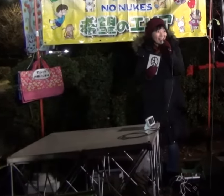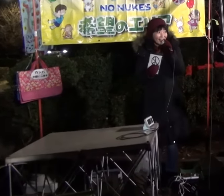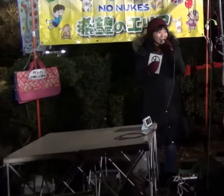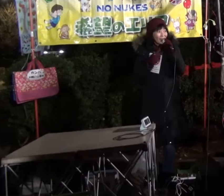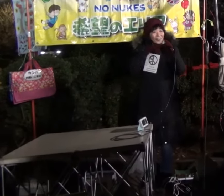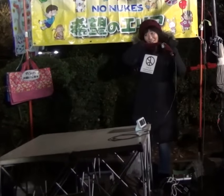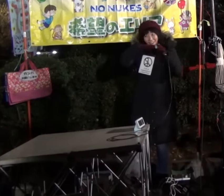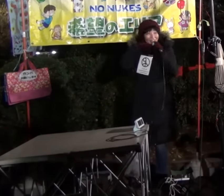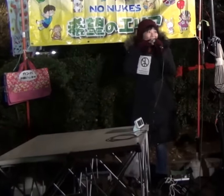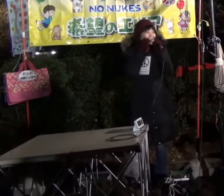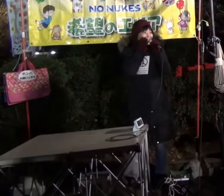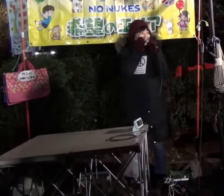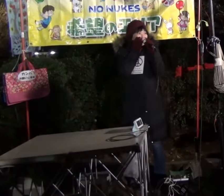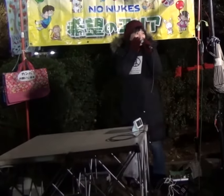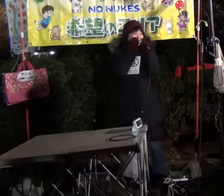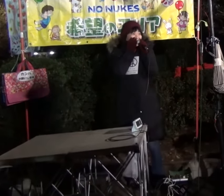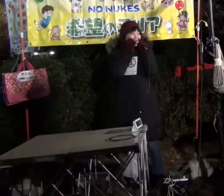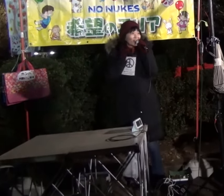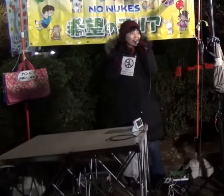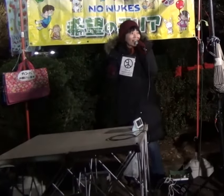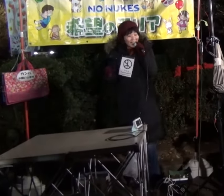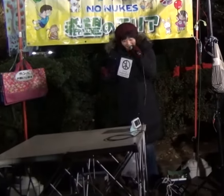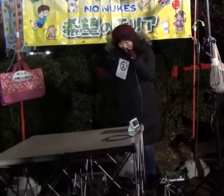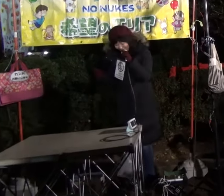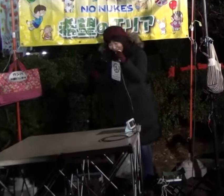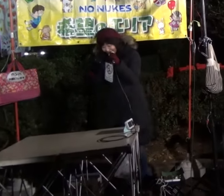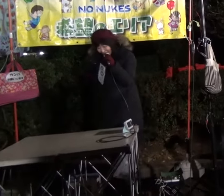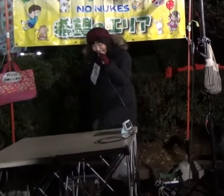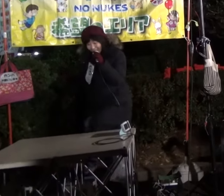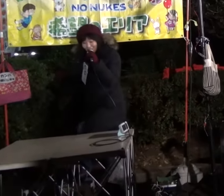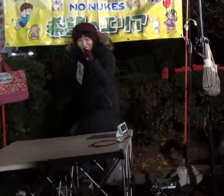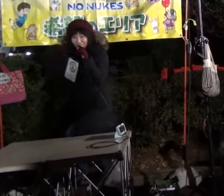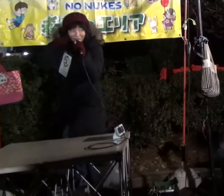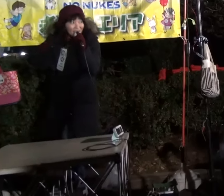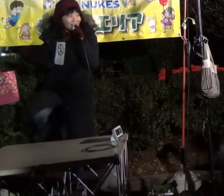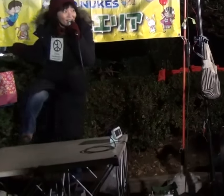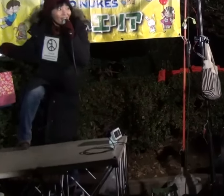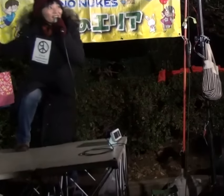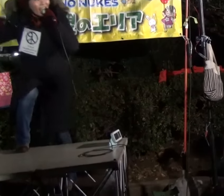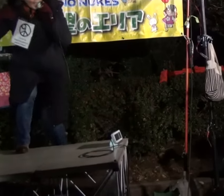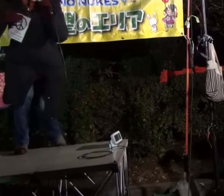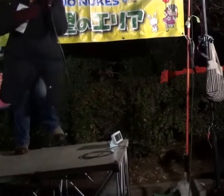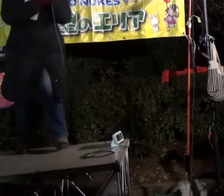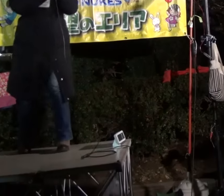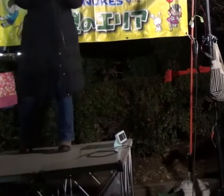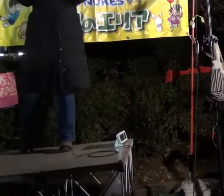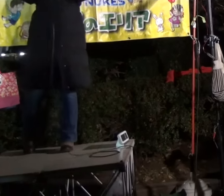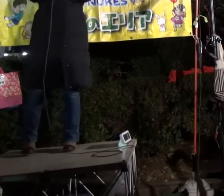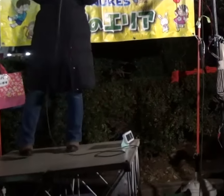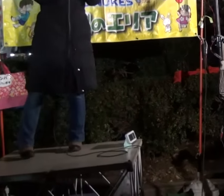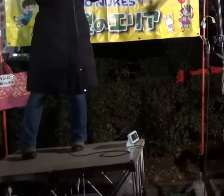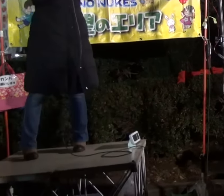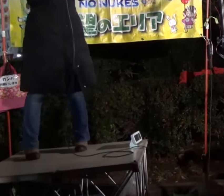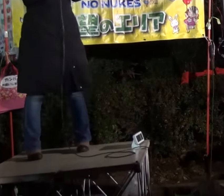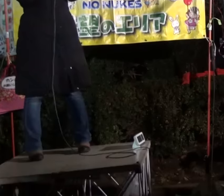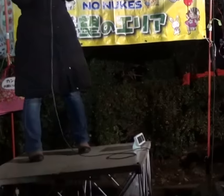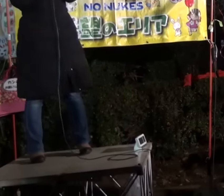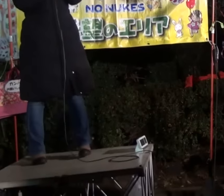本当にもう嬉しくて嬉しくて、今日は 今ちょっと ね、うるうる来ちゃって、ね、本当に